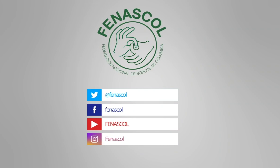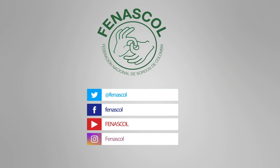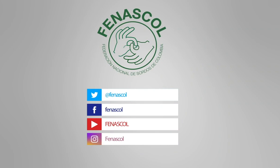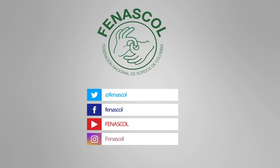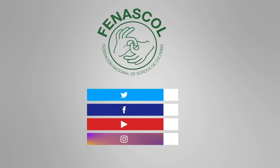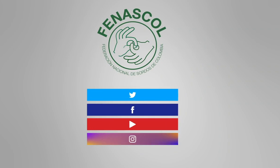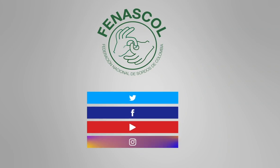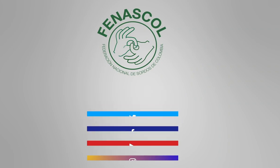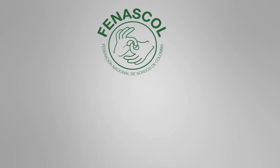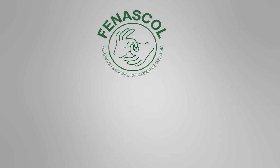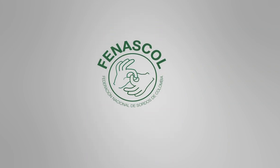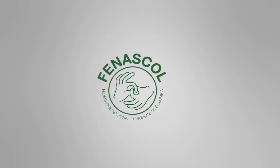¡Gracias! ¡Gracias! Gracias.